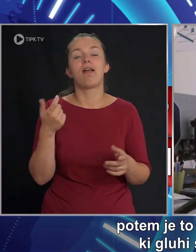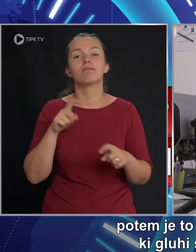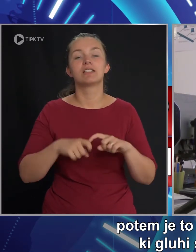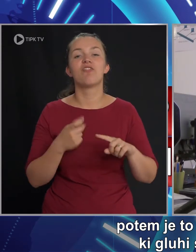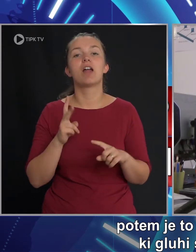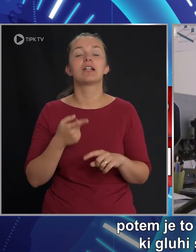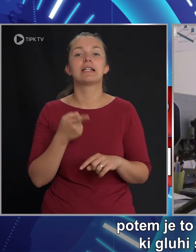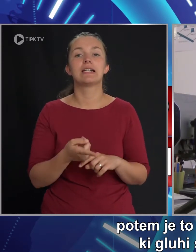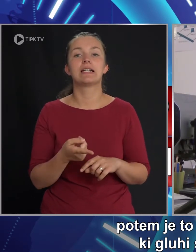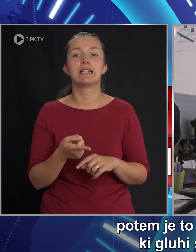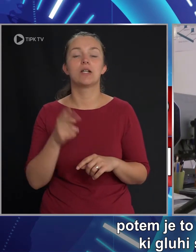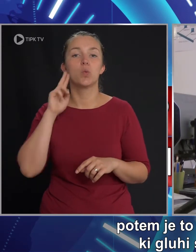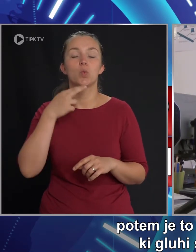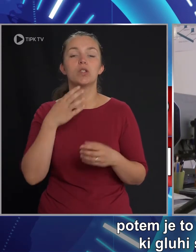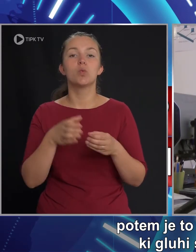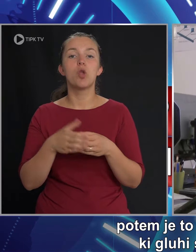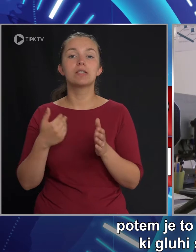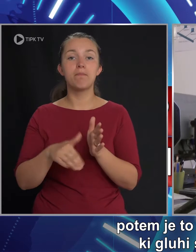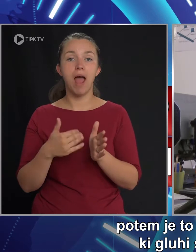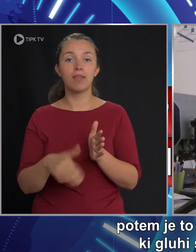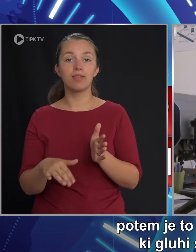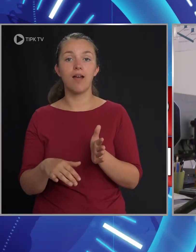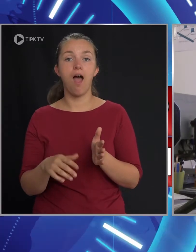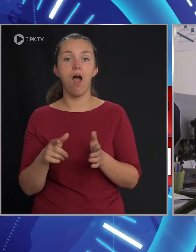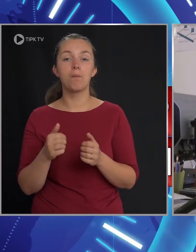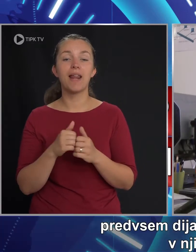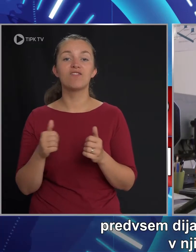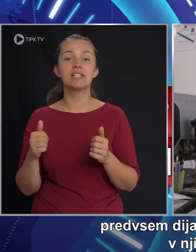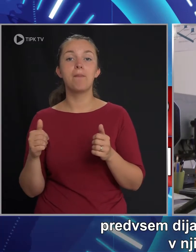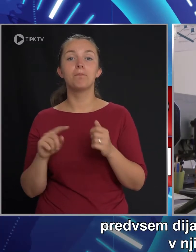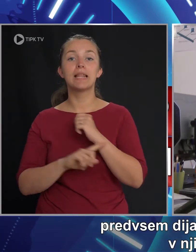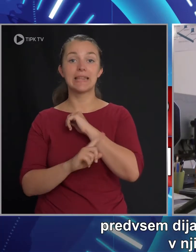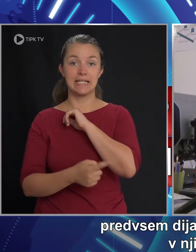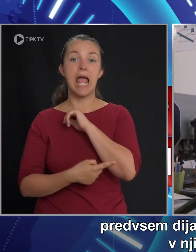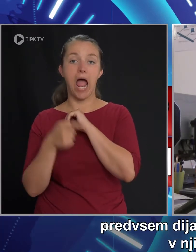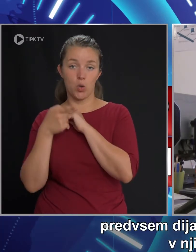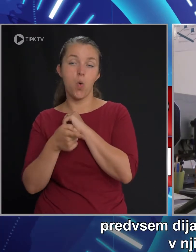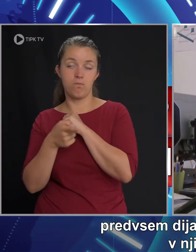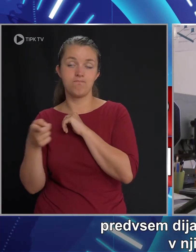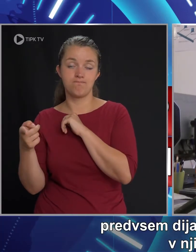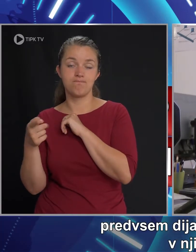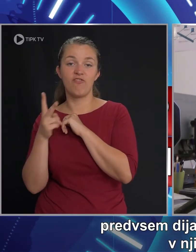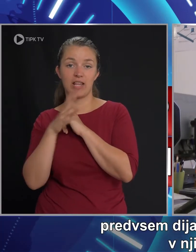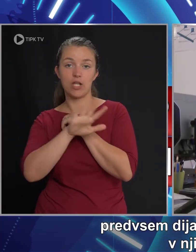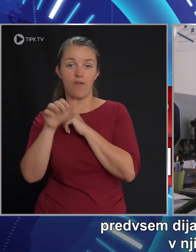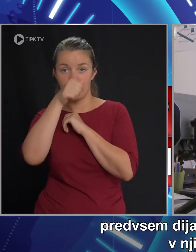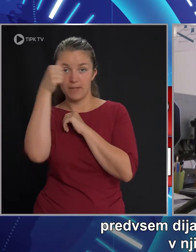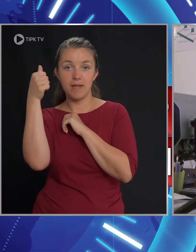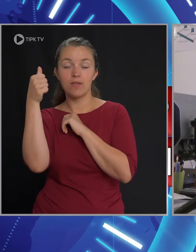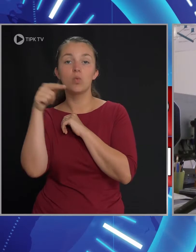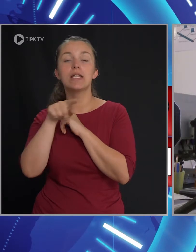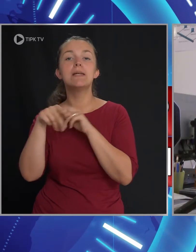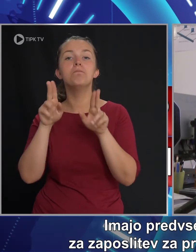definitivno ena stvar, ki gluhi skupnosti manjka, predvsem dijakom bom zdaj govorila v njihovem